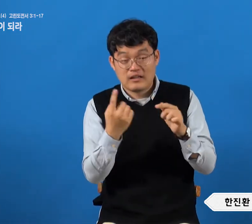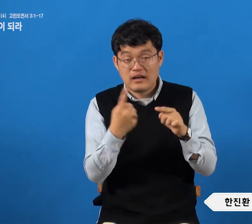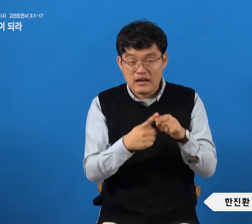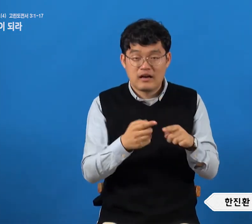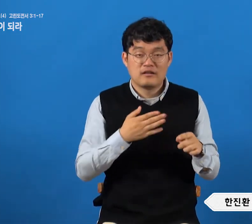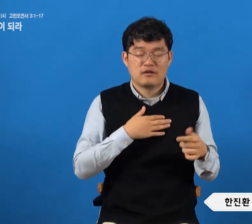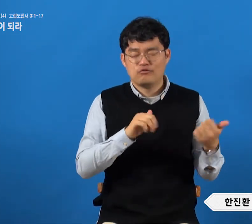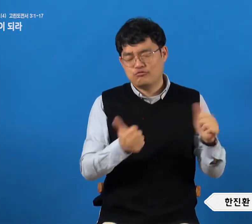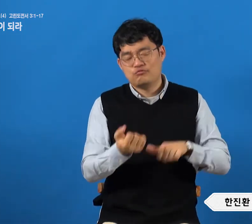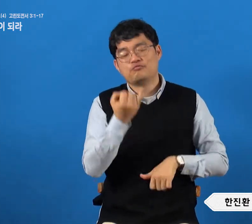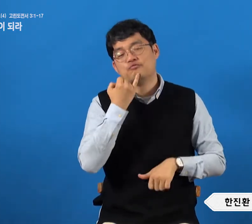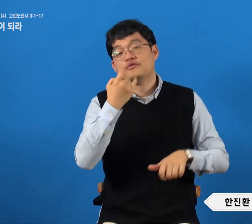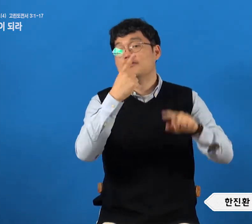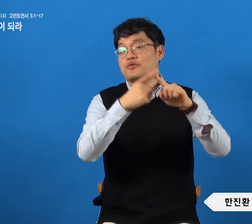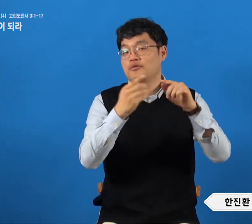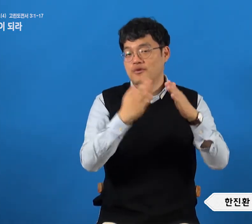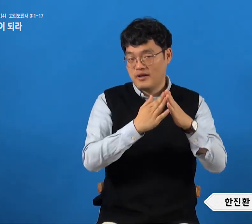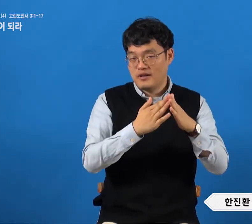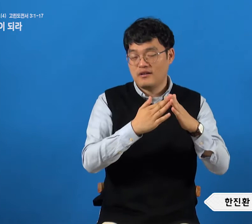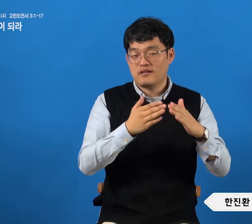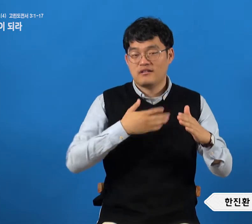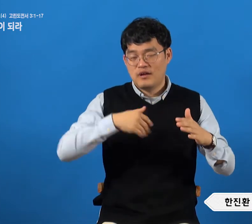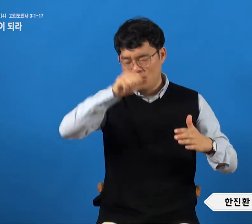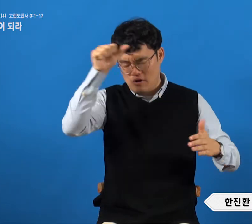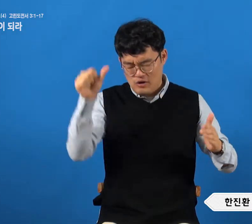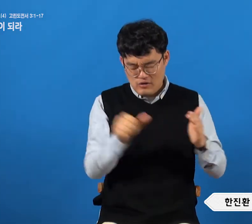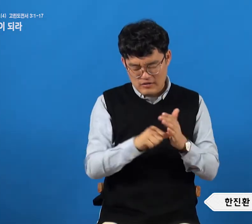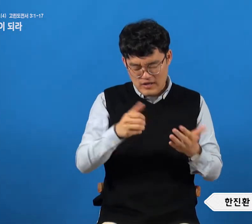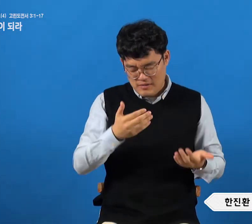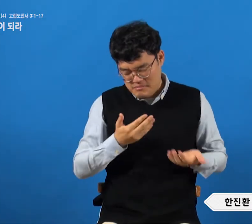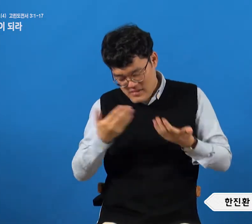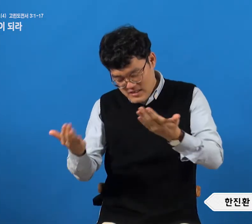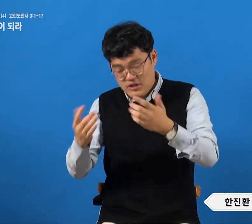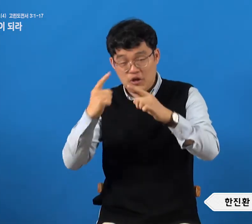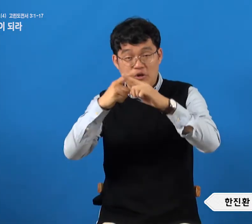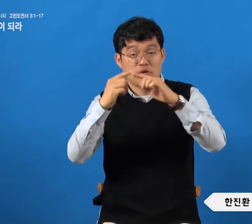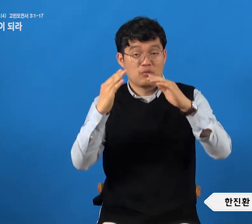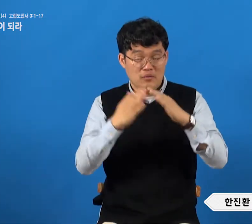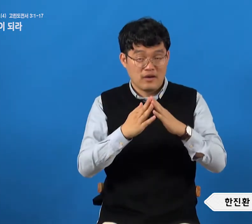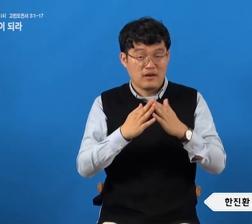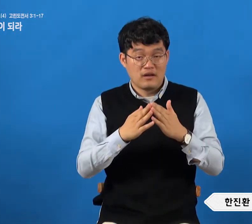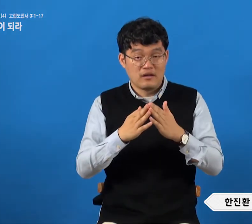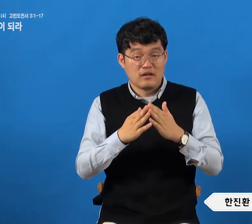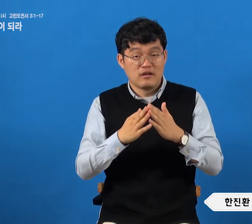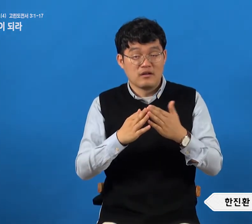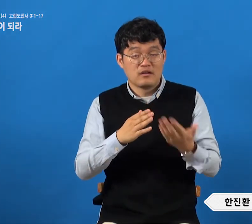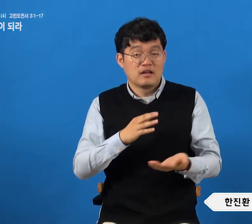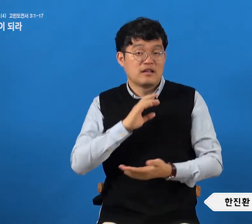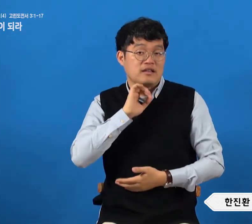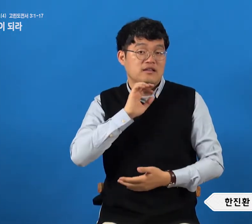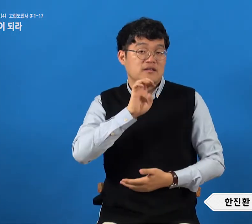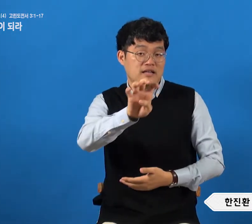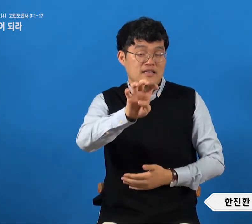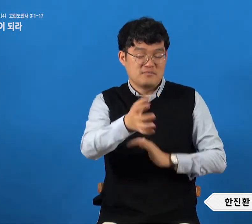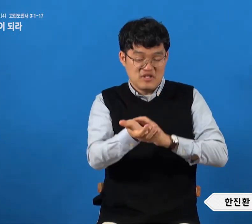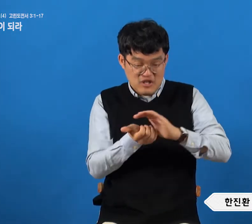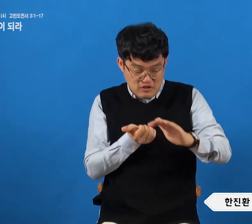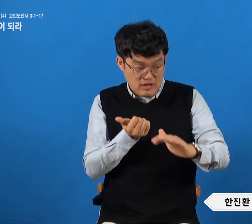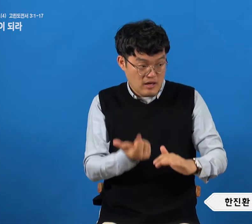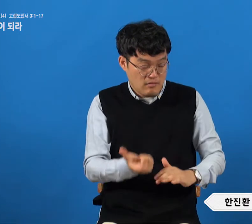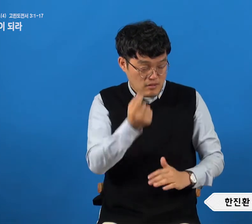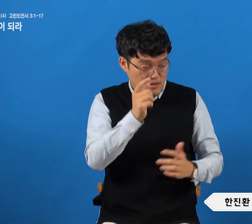교회, 내 뼈를 묻을 수 있는 교회, 그런 교회를 40이 되기 전에